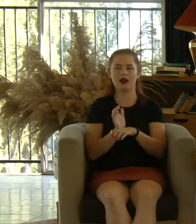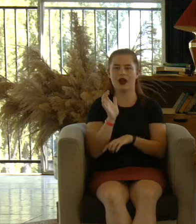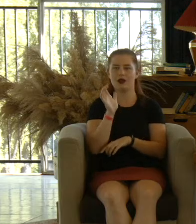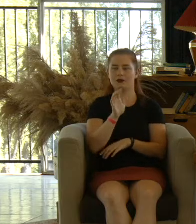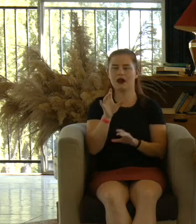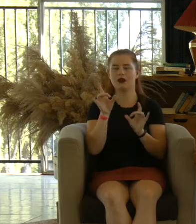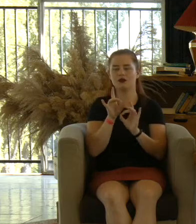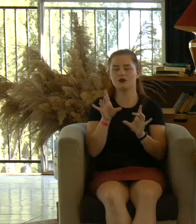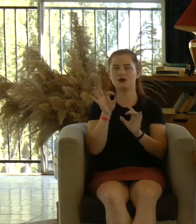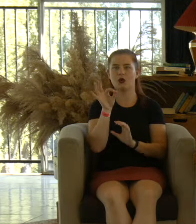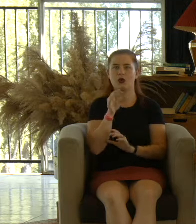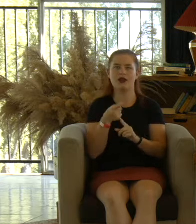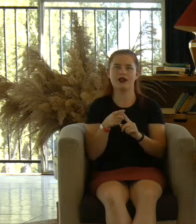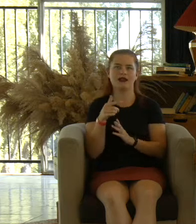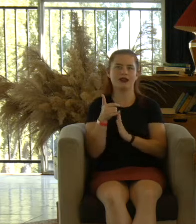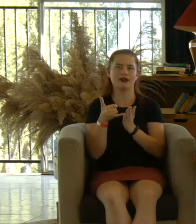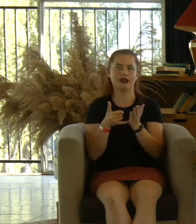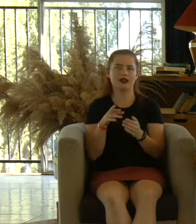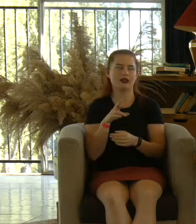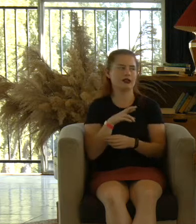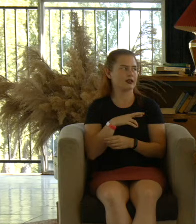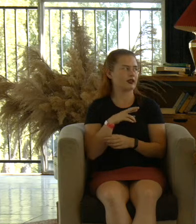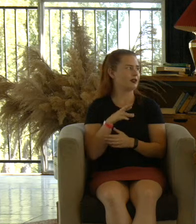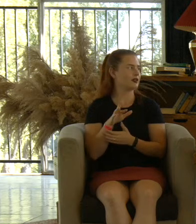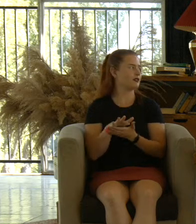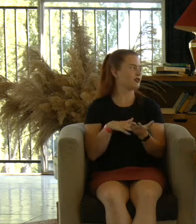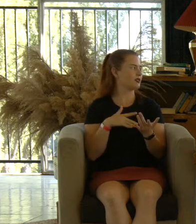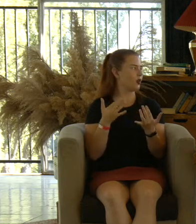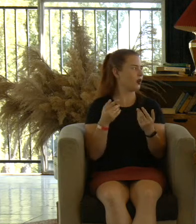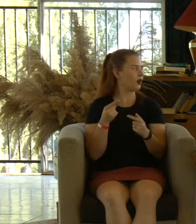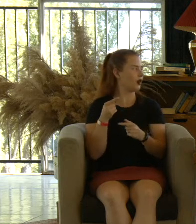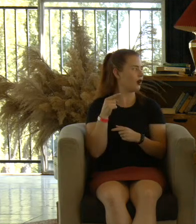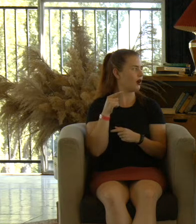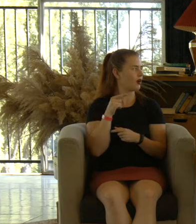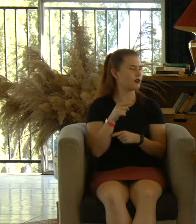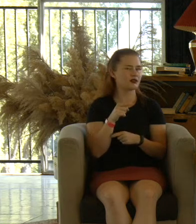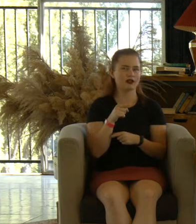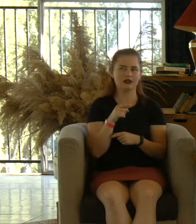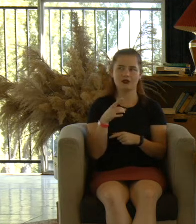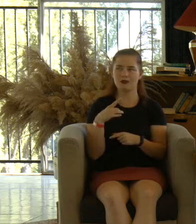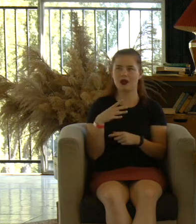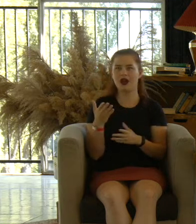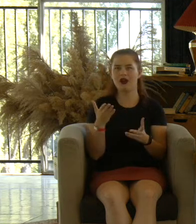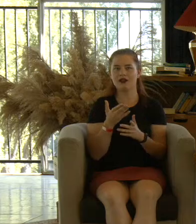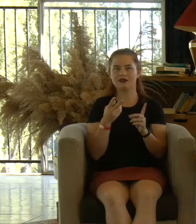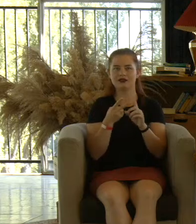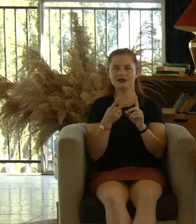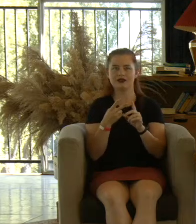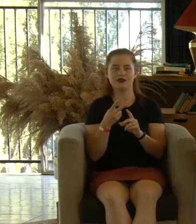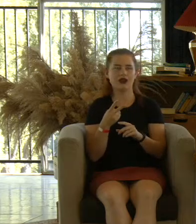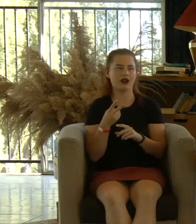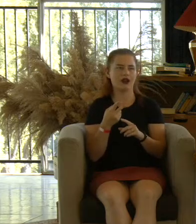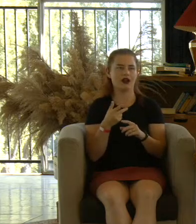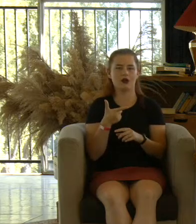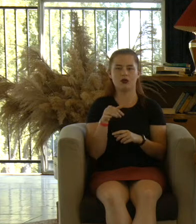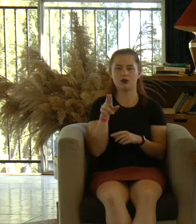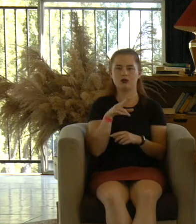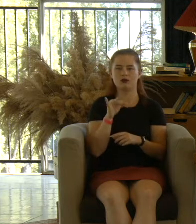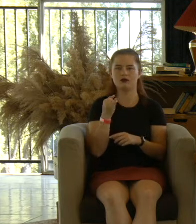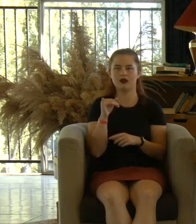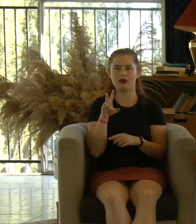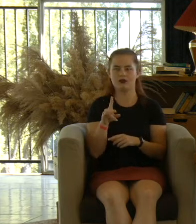вин. И я, скажем так, там одно вино, которое делал я, и два вина, которые привез Good Wine. И